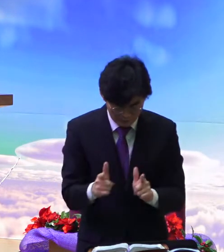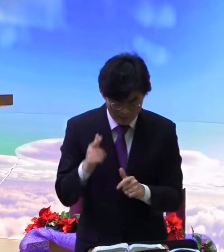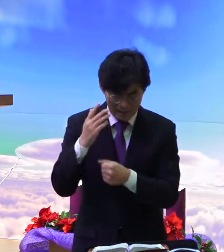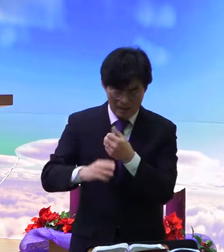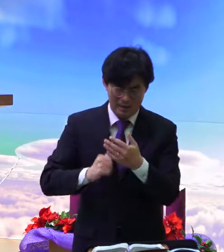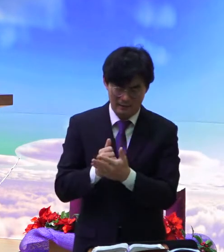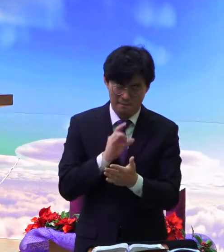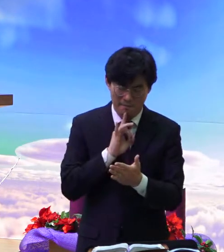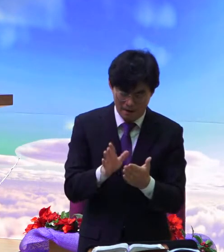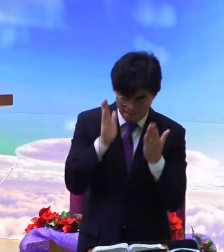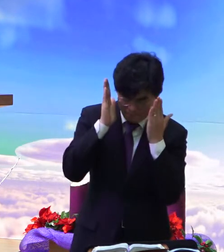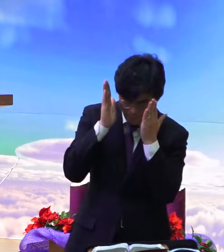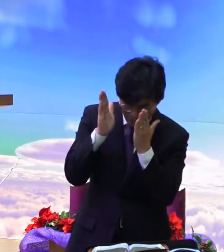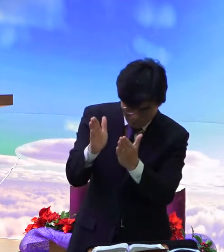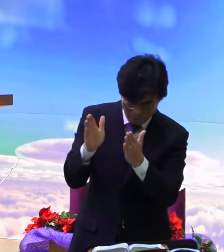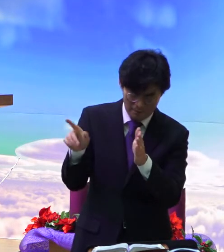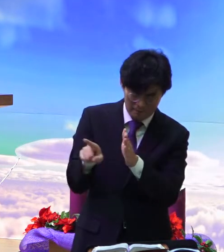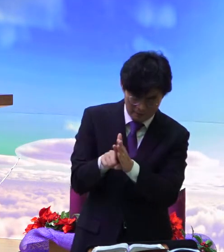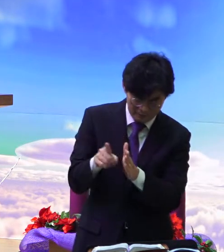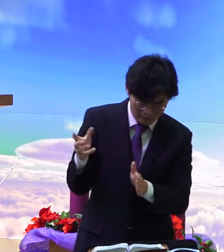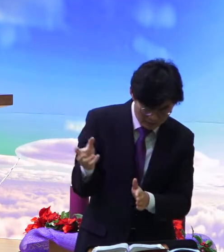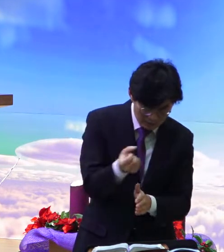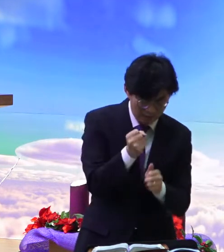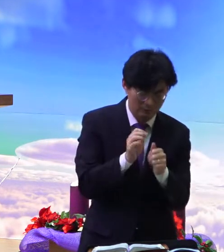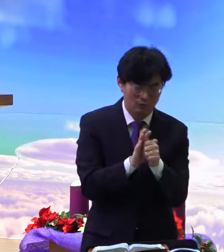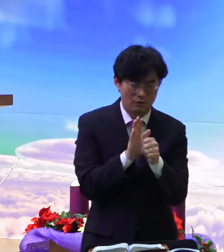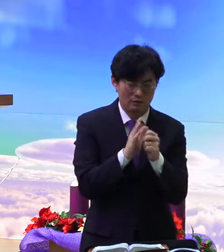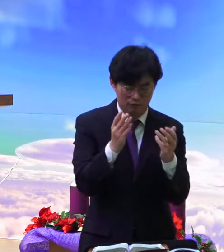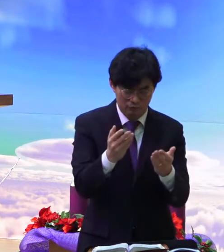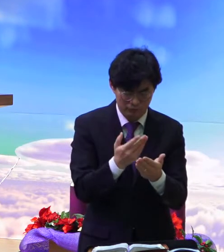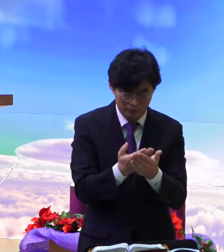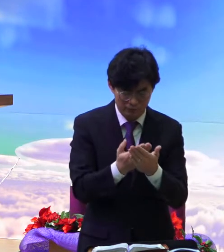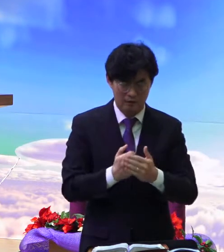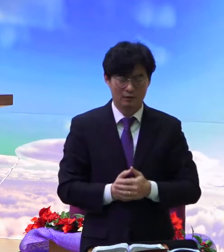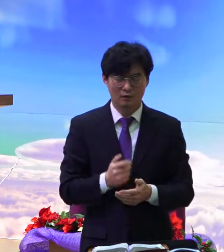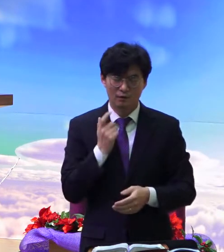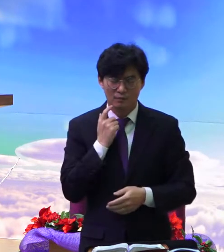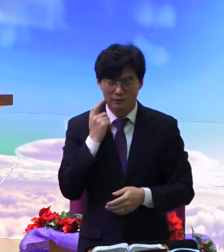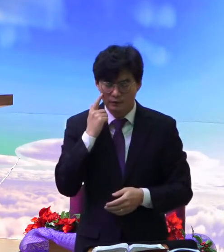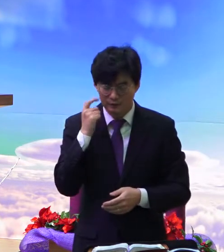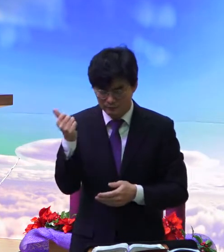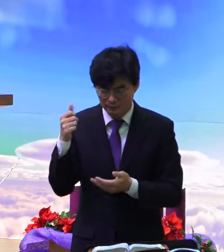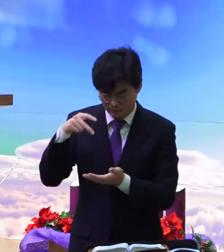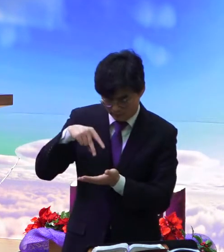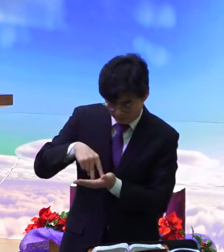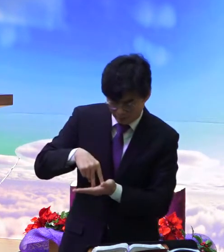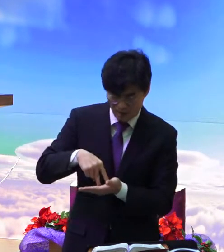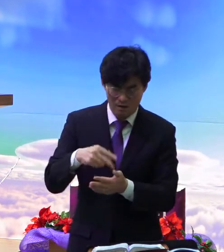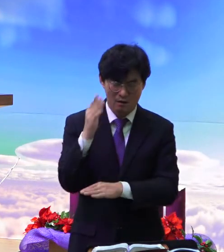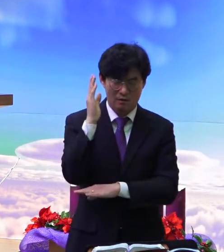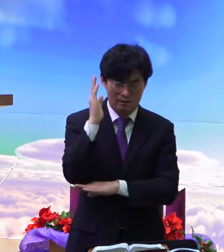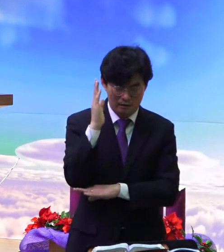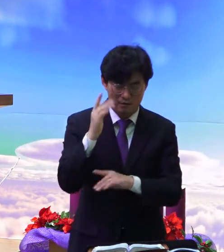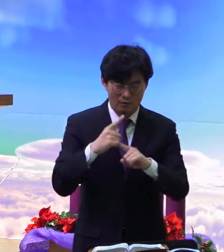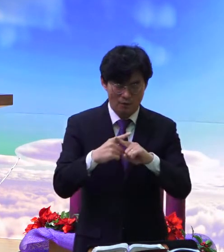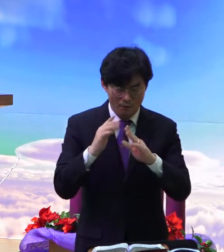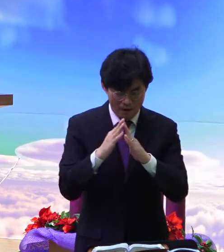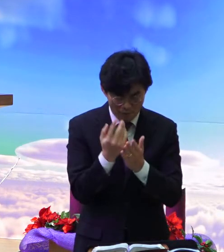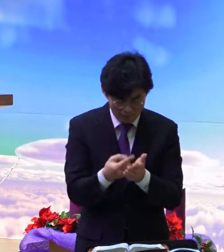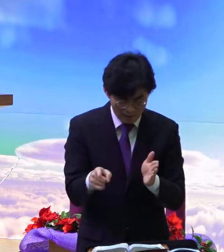모든 어려움을 이겨내게 하시옵소서. 세우신 목사님께서 이 교회를 위하여